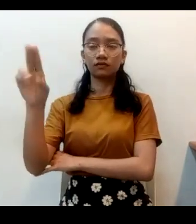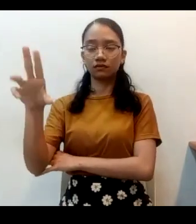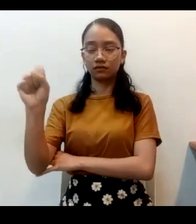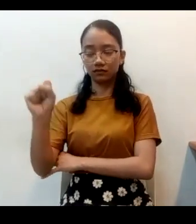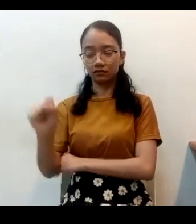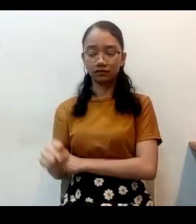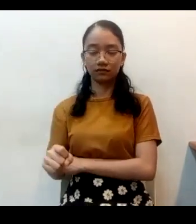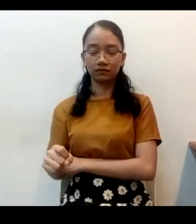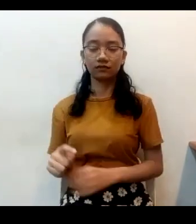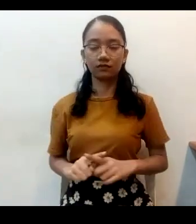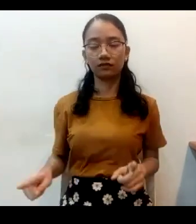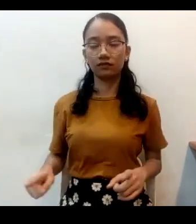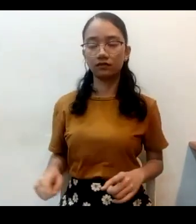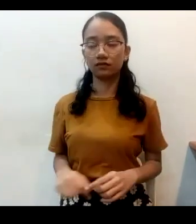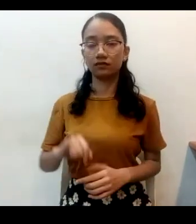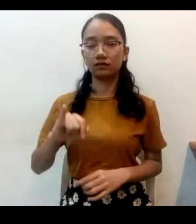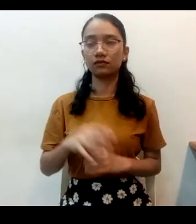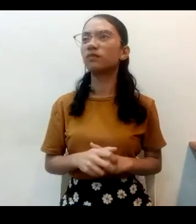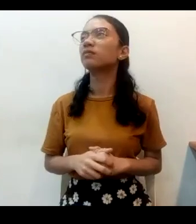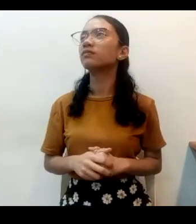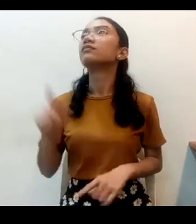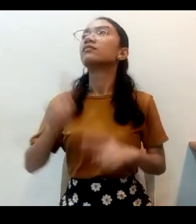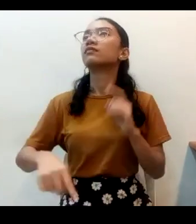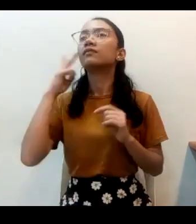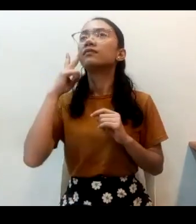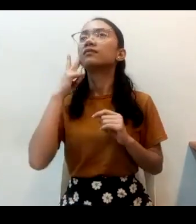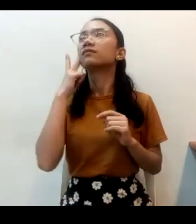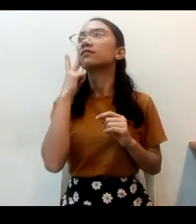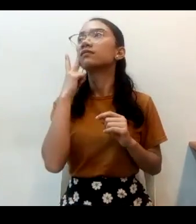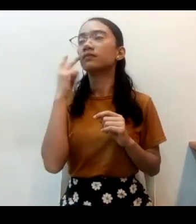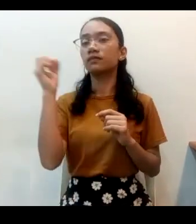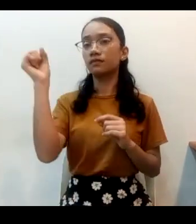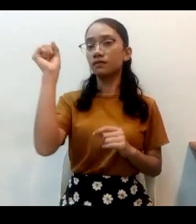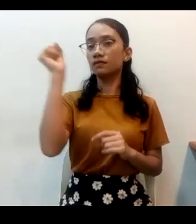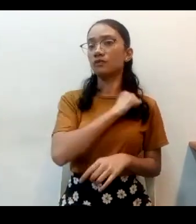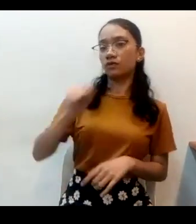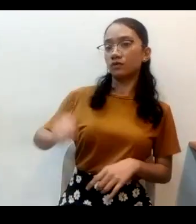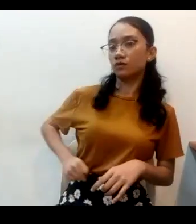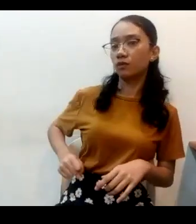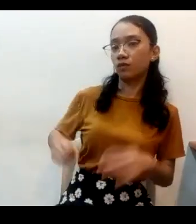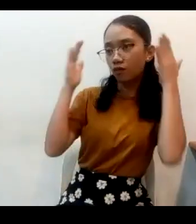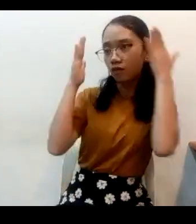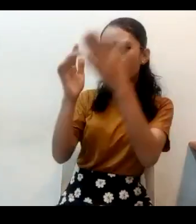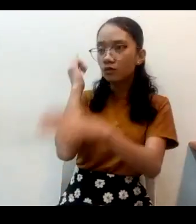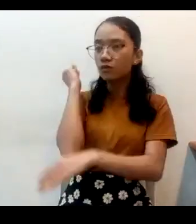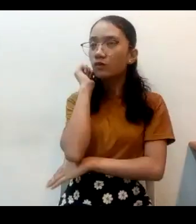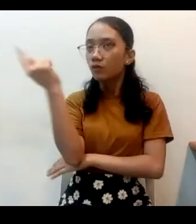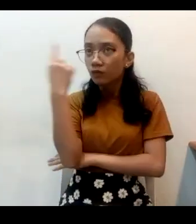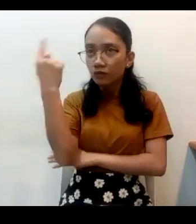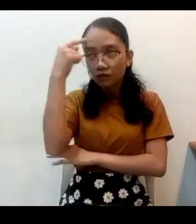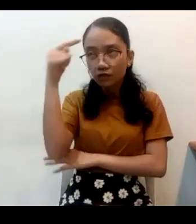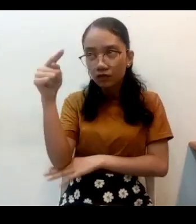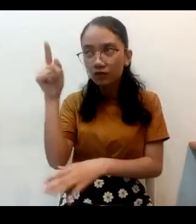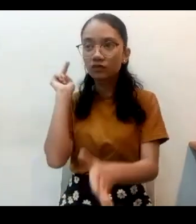makita yung kalooban ng Diyos para sa kanya. He only focused on the David, how to kill David. Lagi lamang po siya nakatuon kay David at kung paano niya